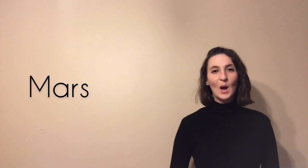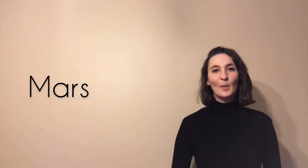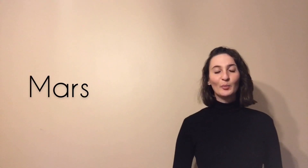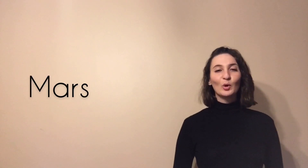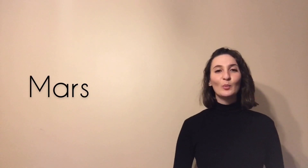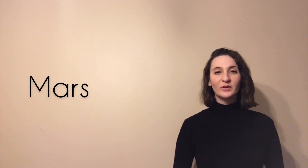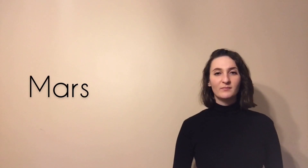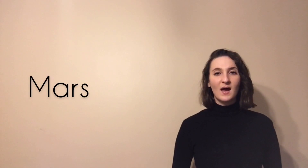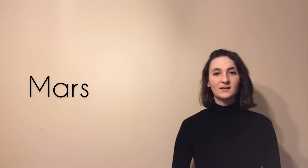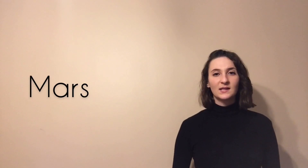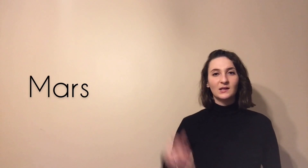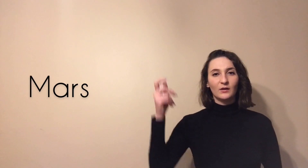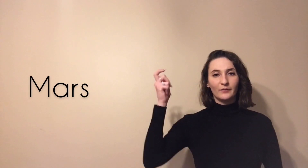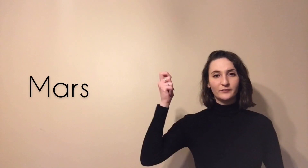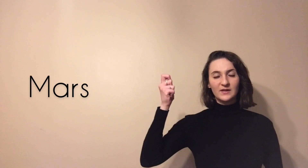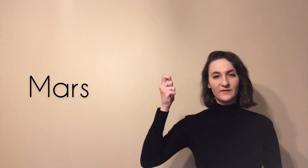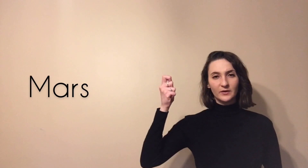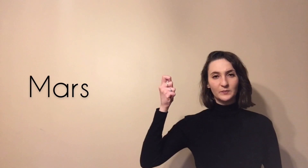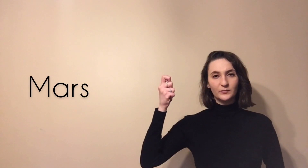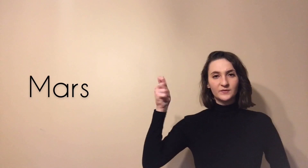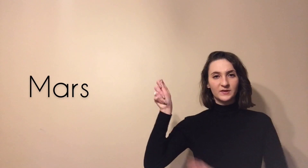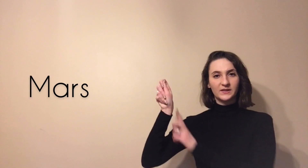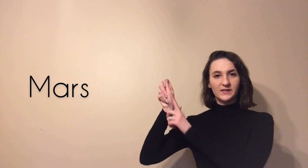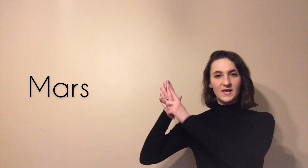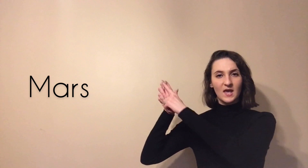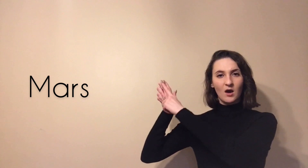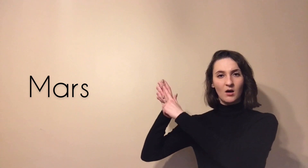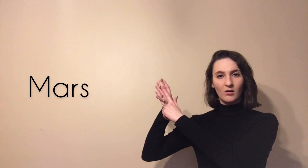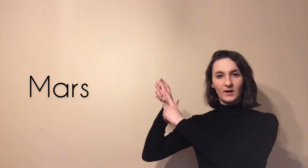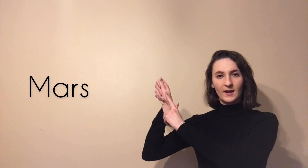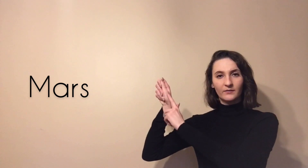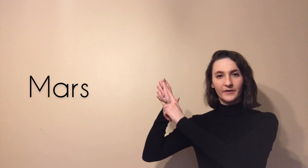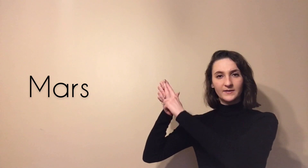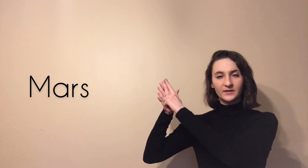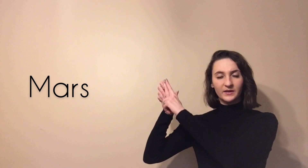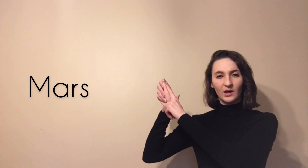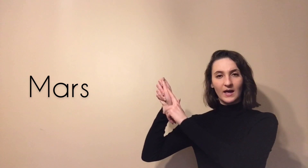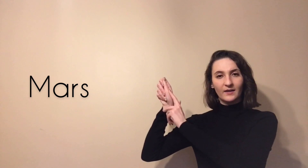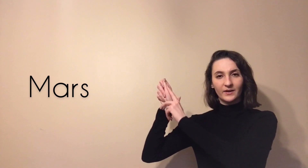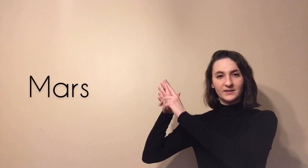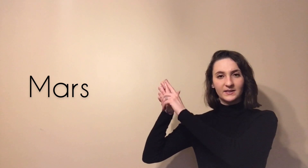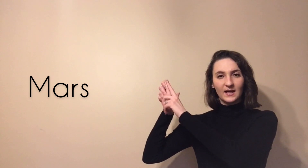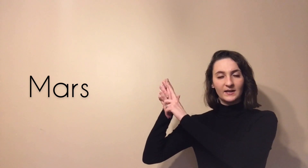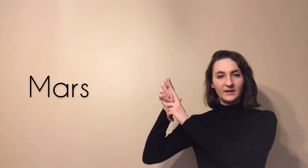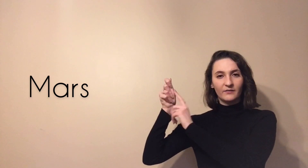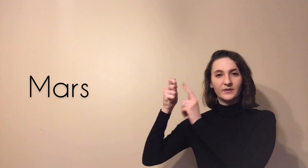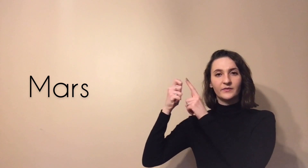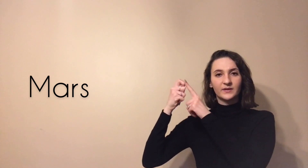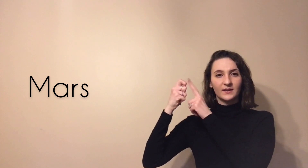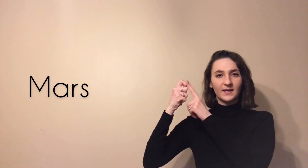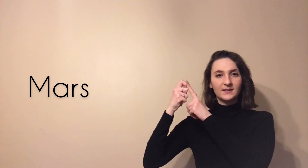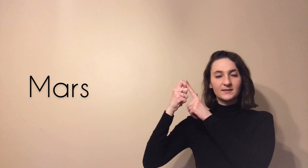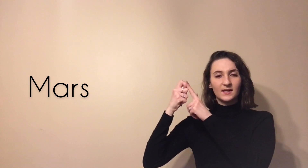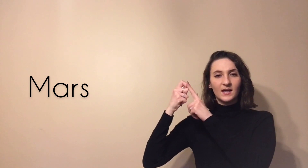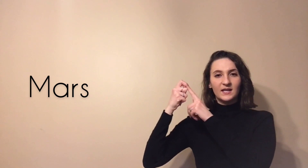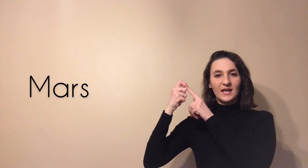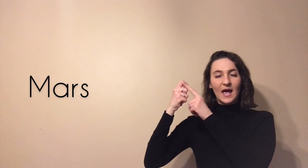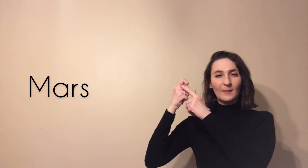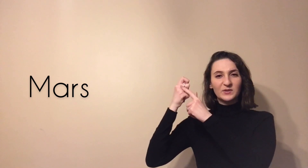Pour le mois de mars, alors vous avez votre pouce qui est en l'air en fait, qui est à la verticale, et en fait votre index il est un petit peu